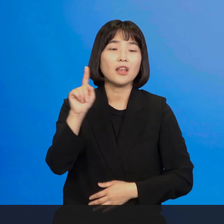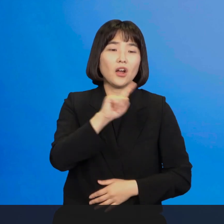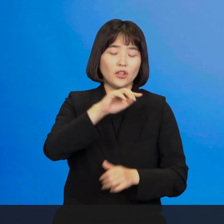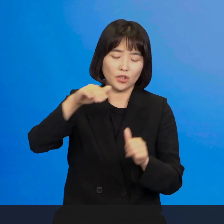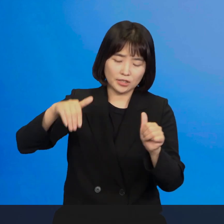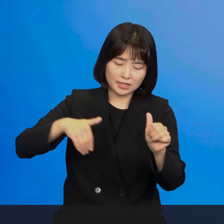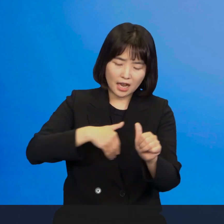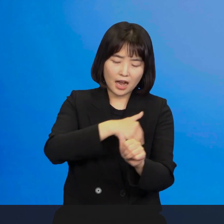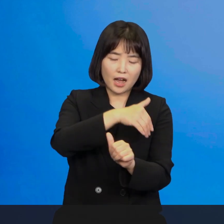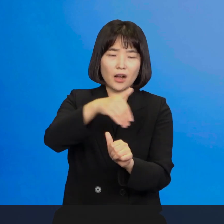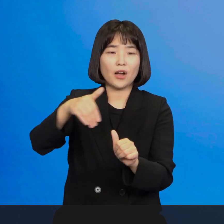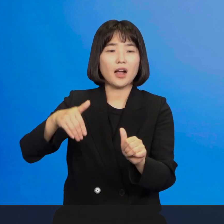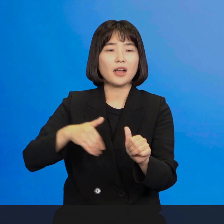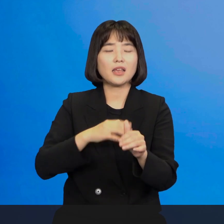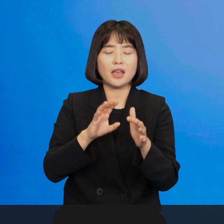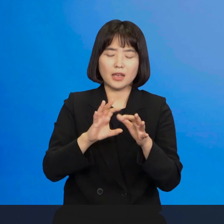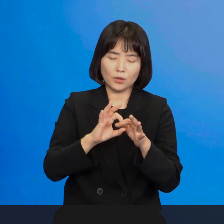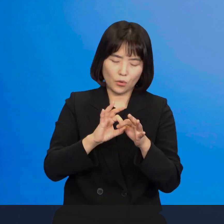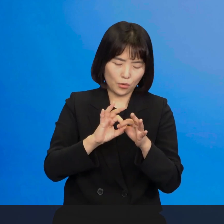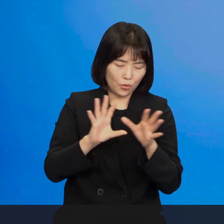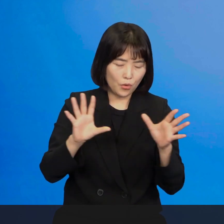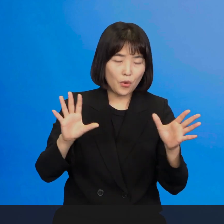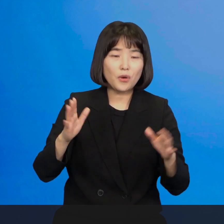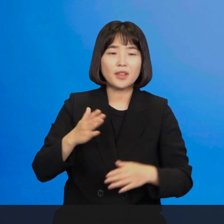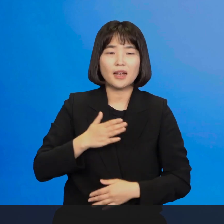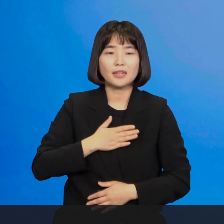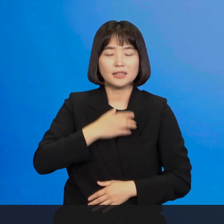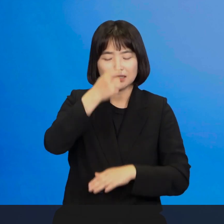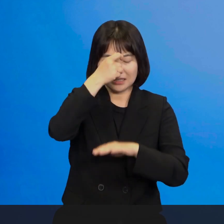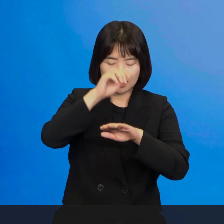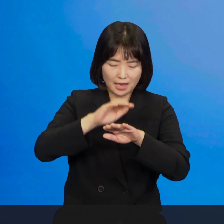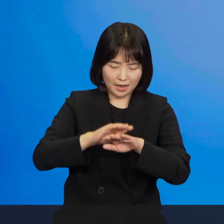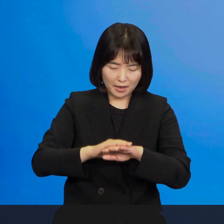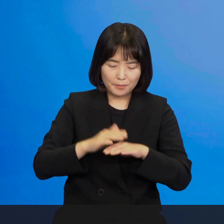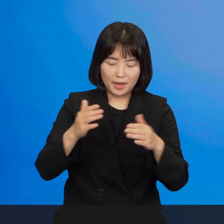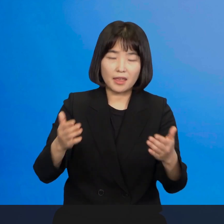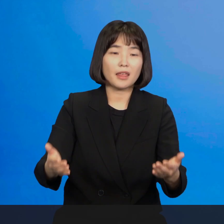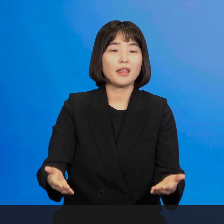예배하네. 어떤 상황에도 나는